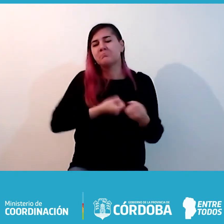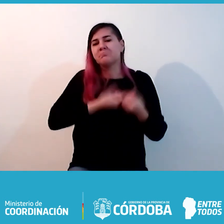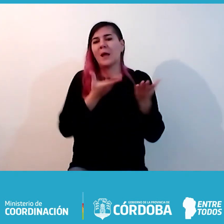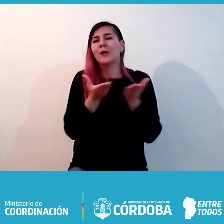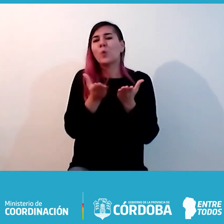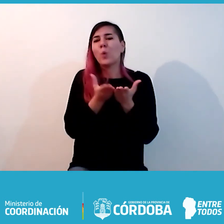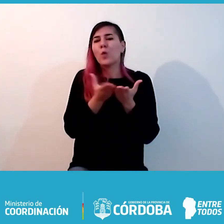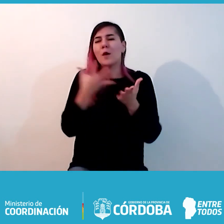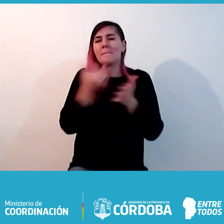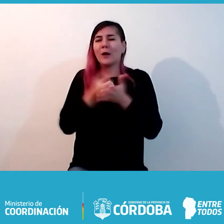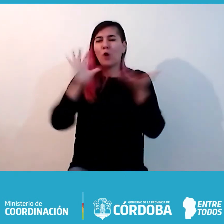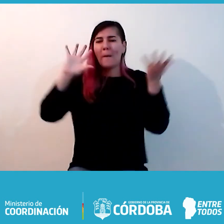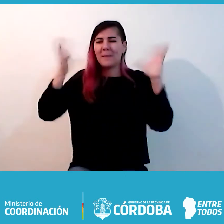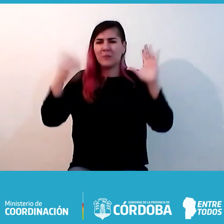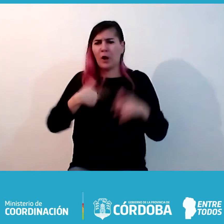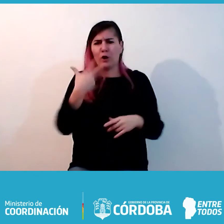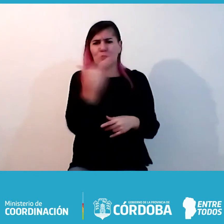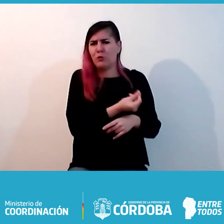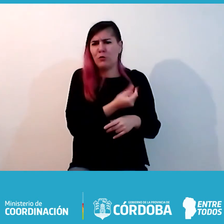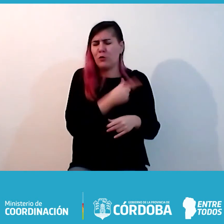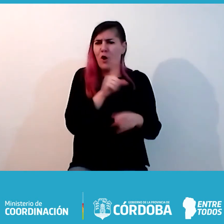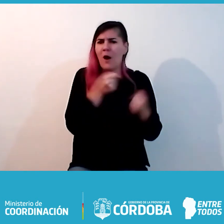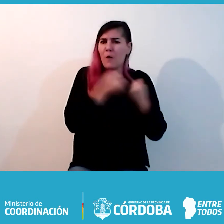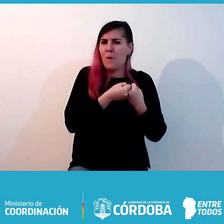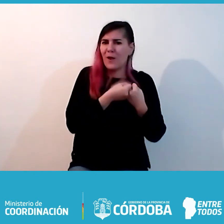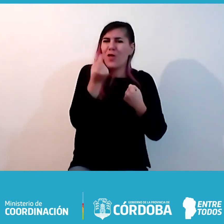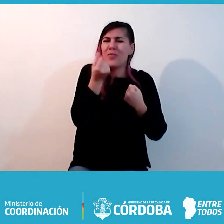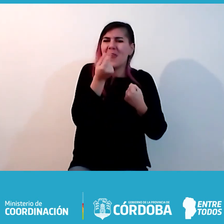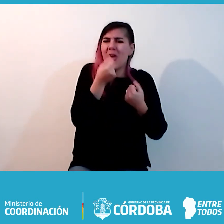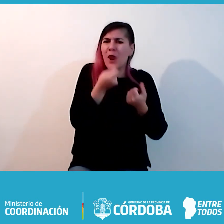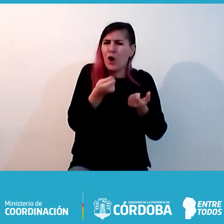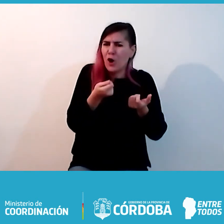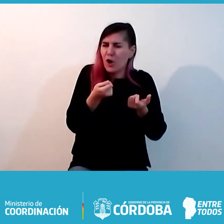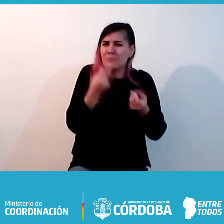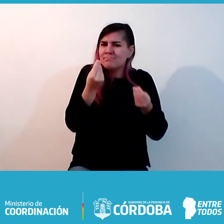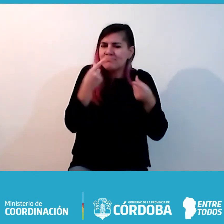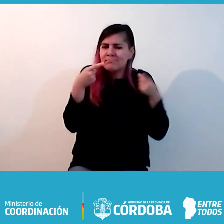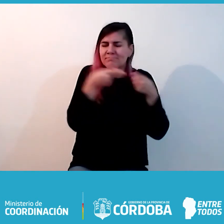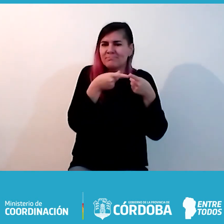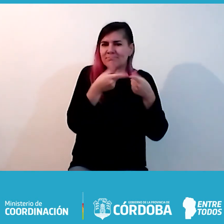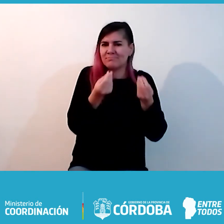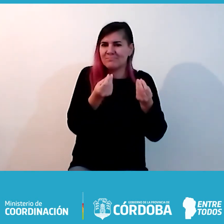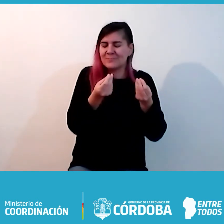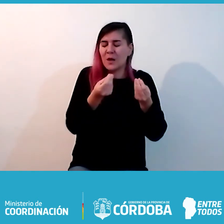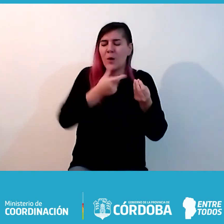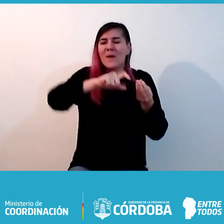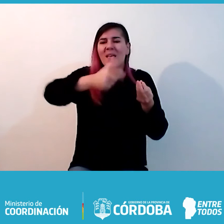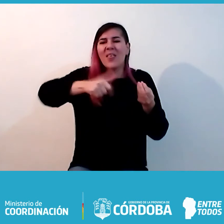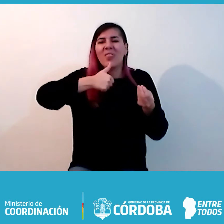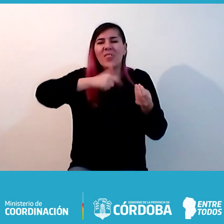el dinero que se pretende gastar en esta autovía, que considera ocasionará graves daños a las cuencas